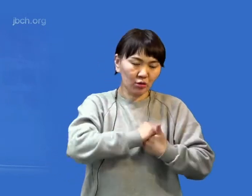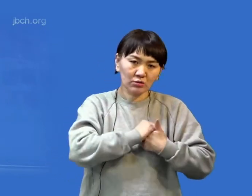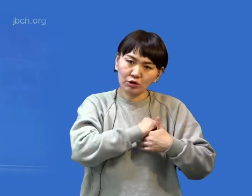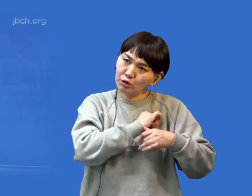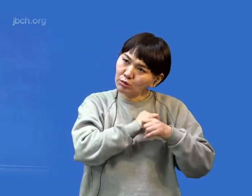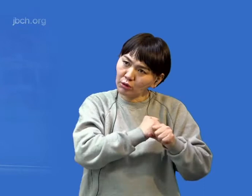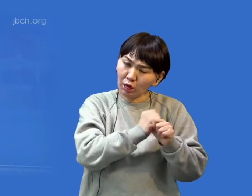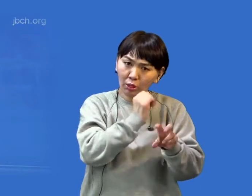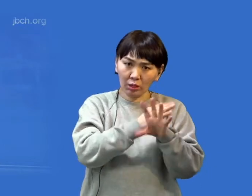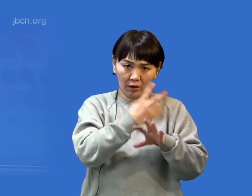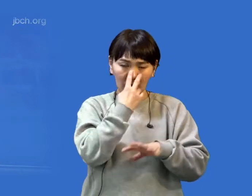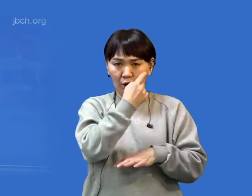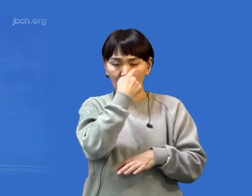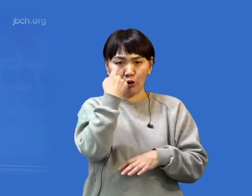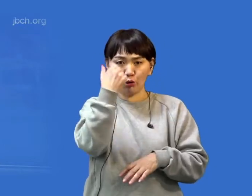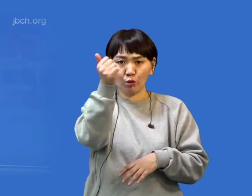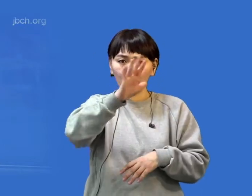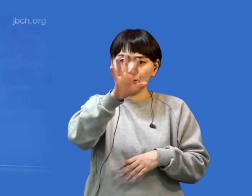байхгүй.